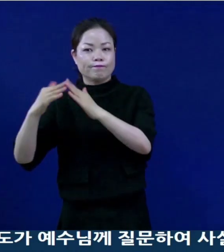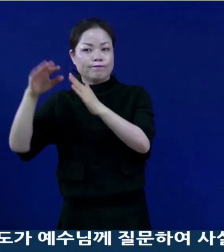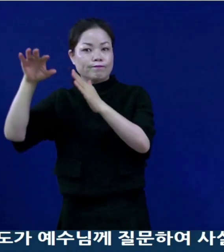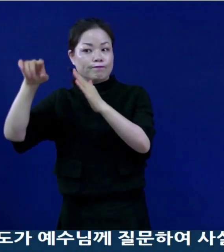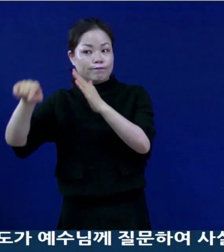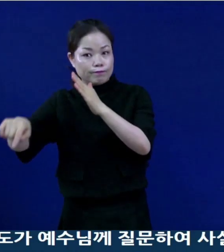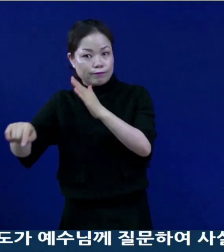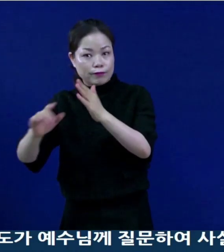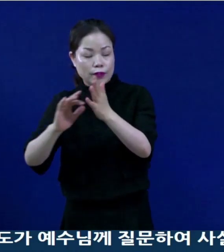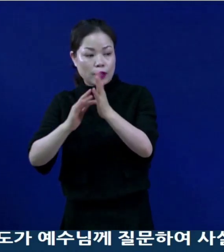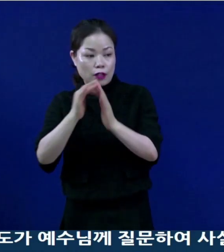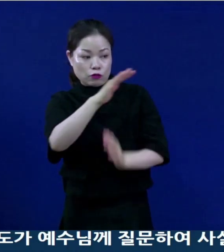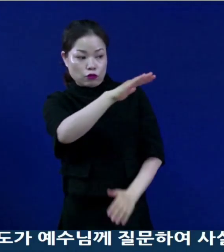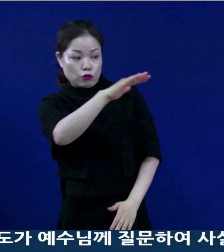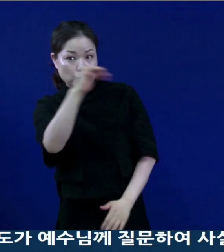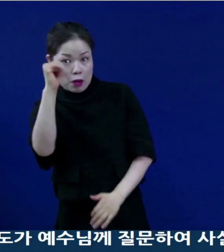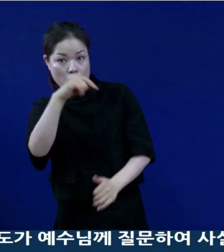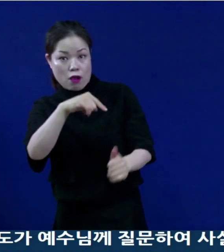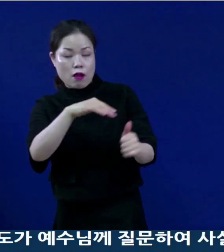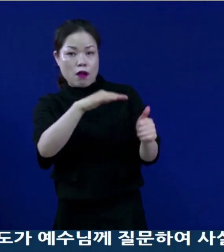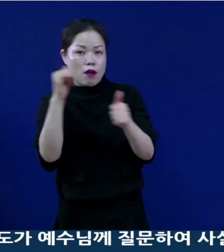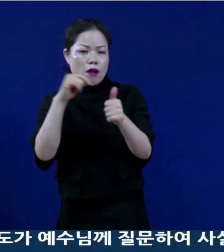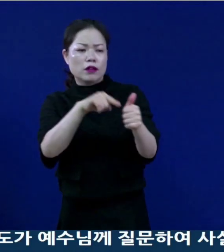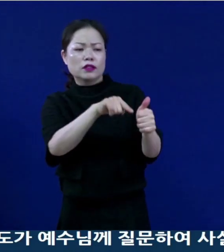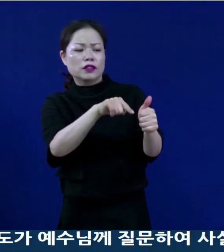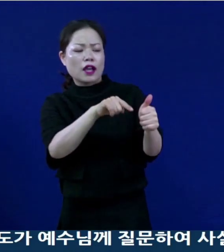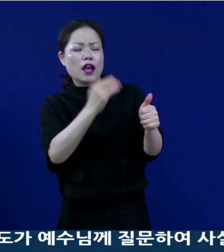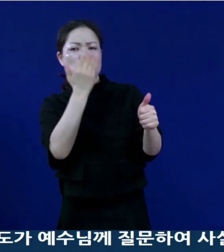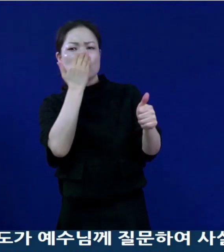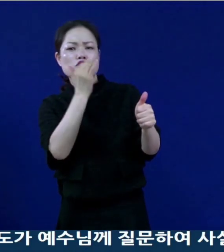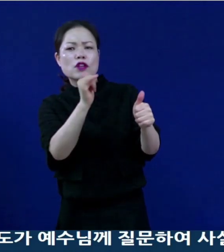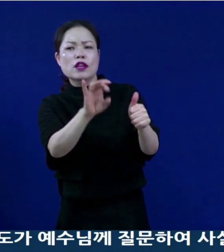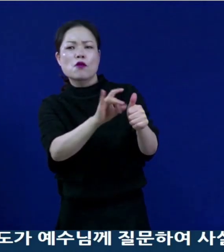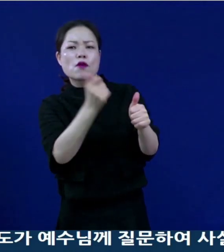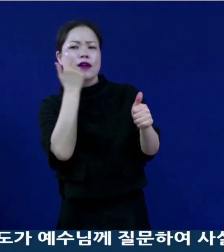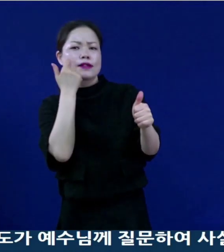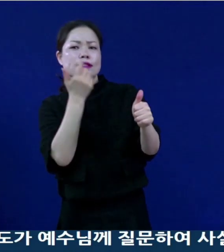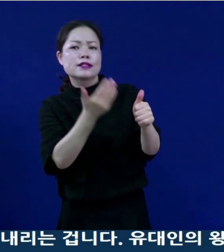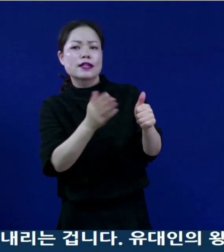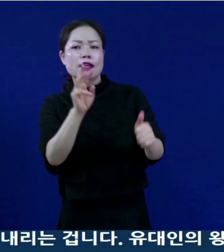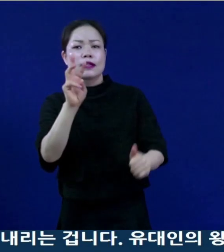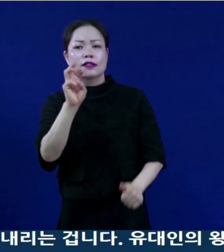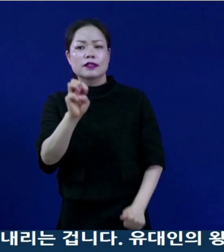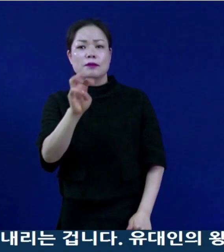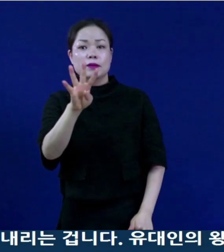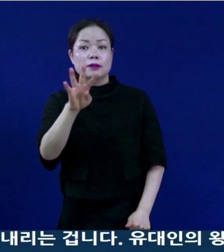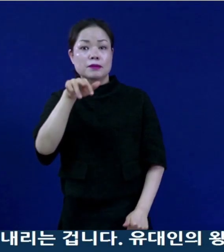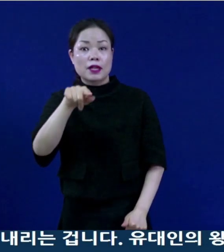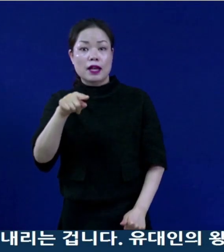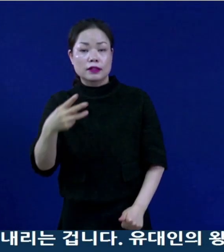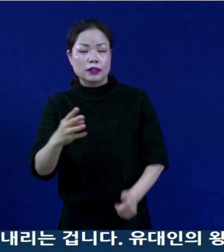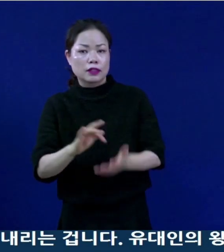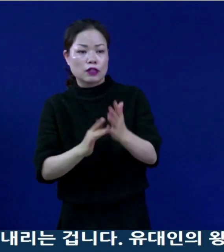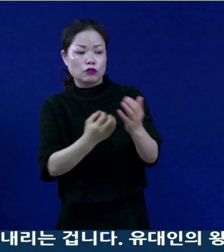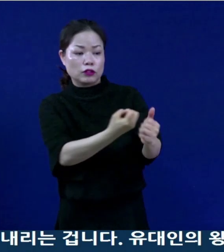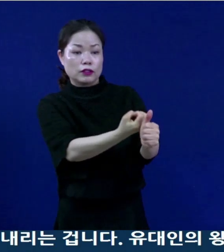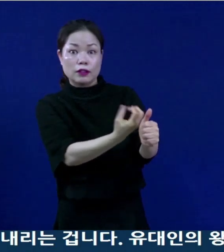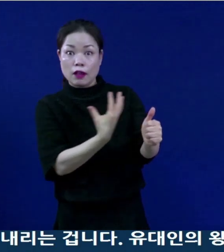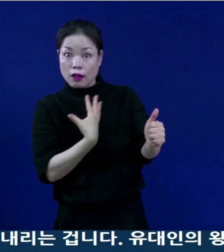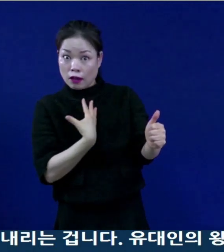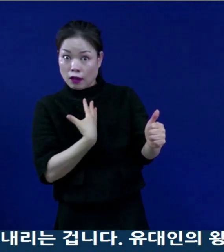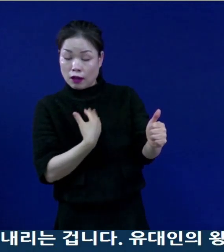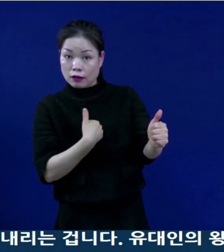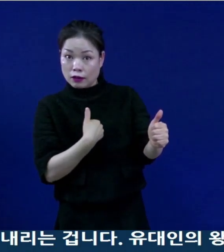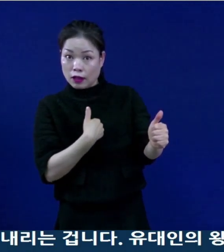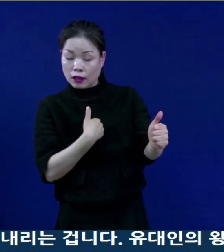들어가 예수를 불러 이르되 네가 유대인의 왕이냐. 34절. 예수께서 대답하시되